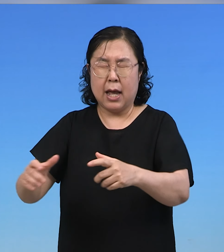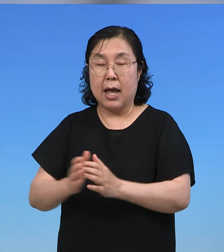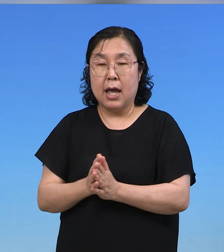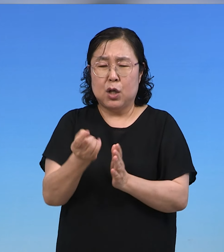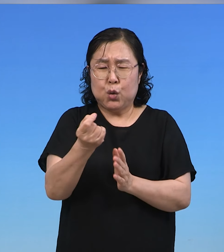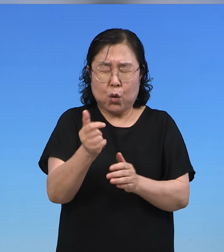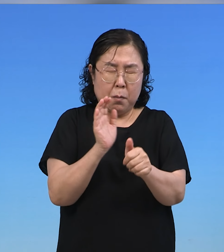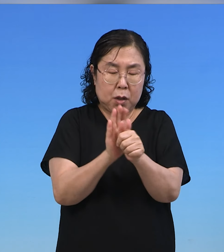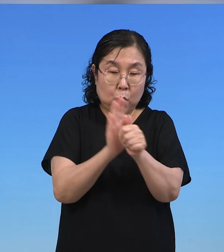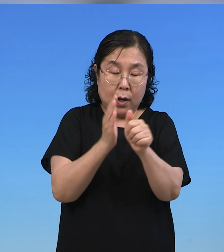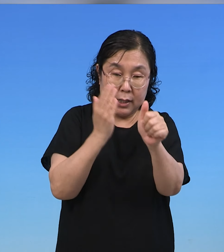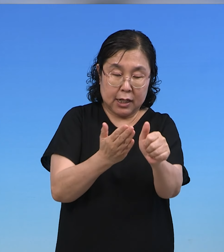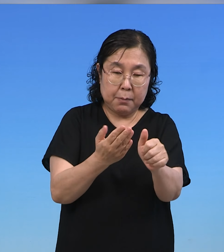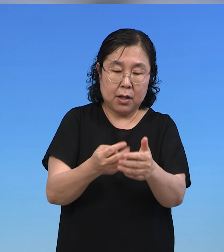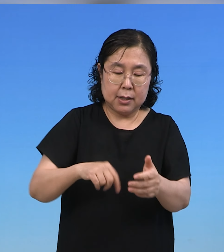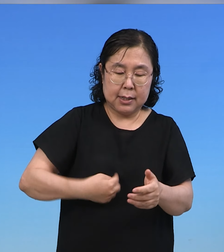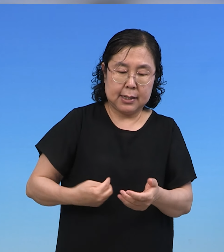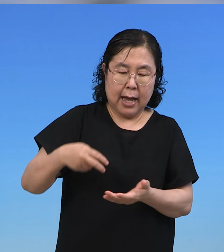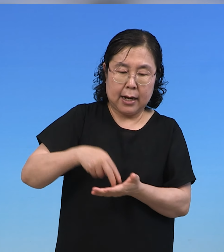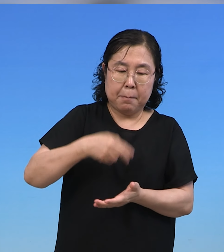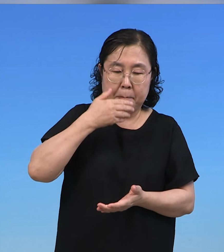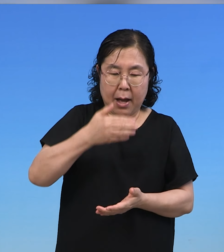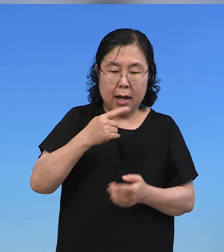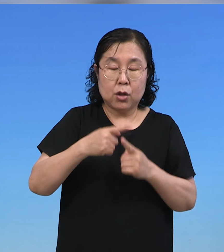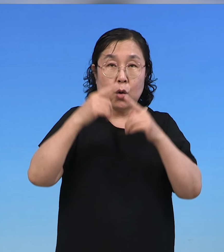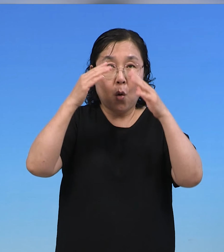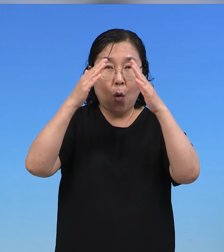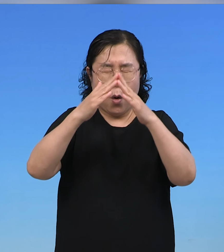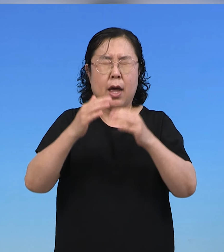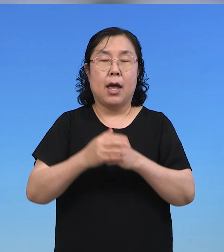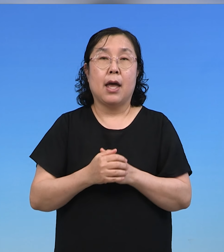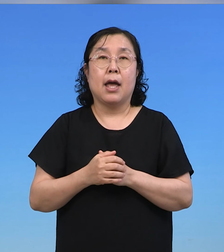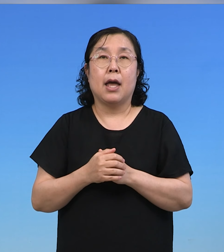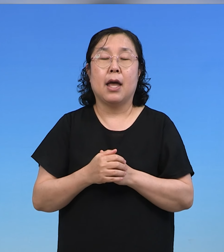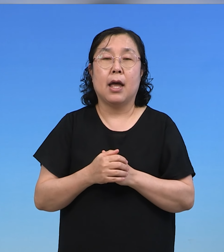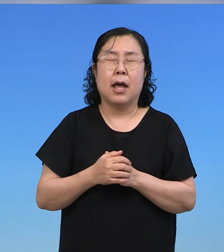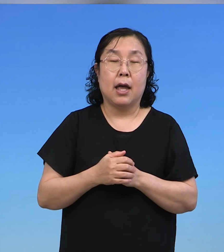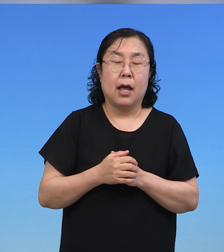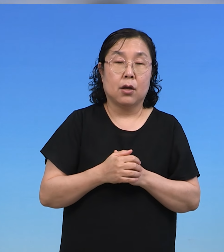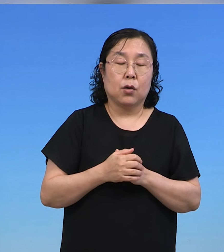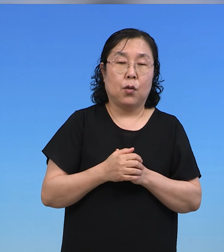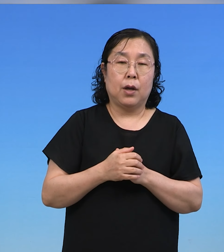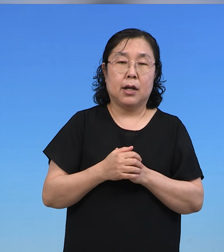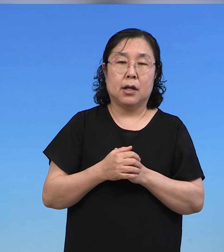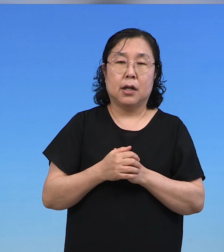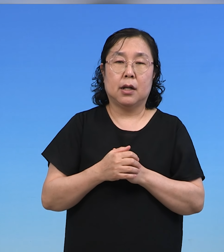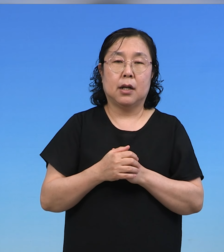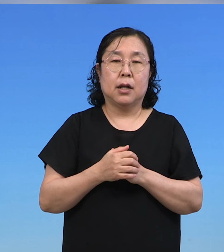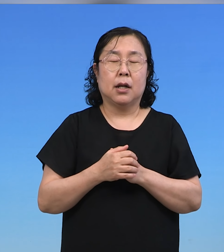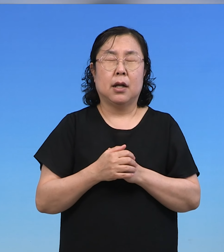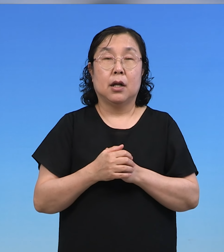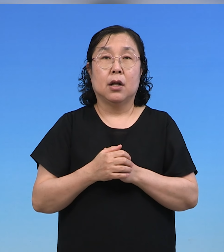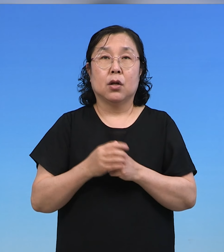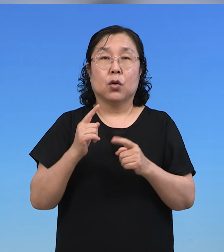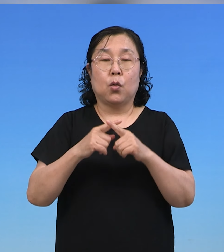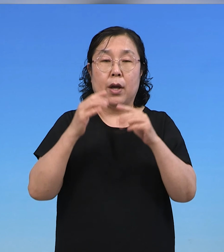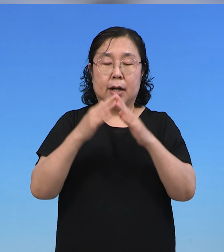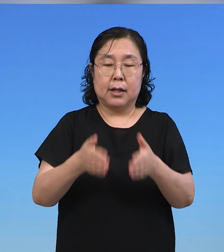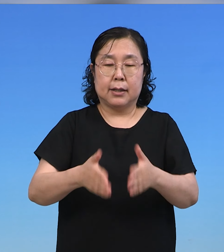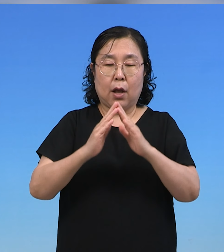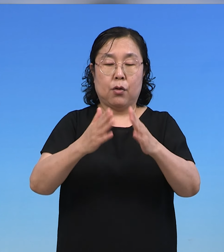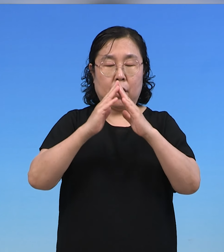교회를 매년 10교회씩 세워나간다. 제가 이거를 내가 묵상하다가 하나님, 나 장수하고 싶어졌어요. 오래 살고